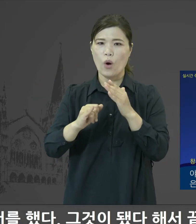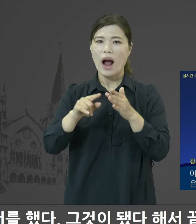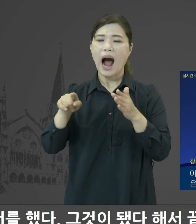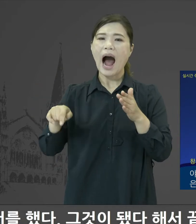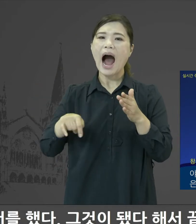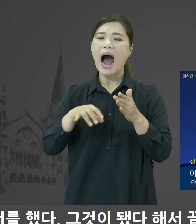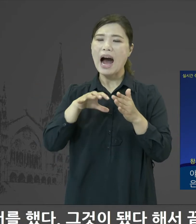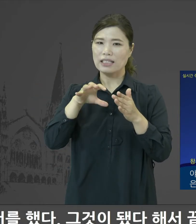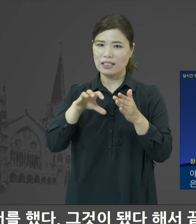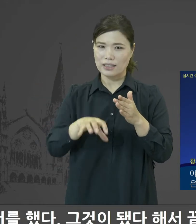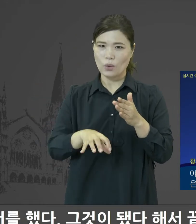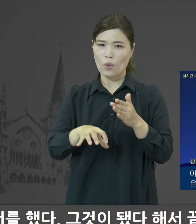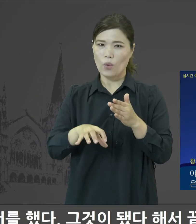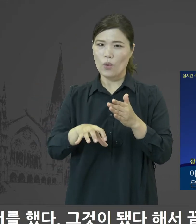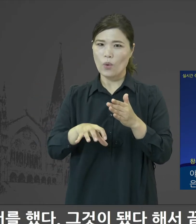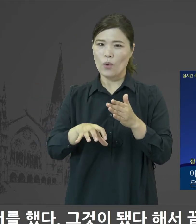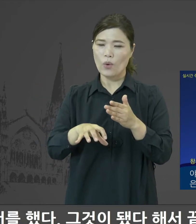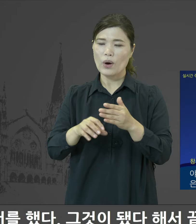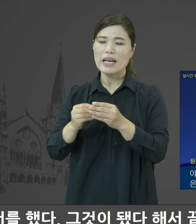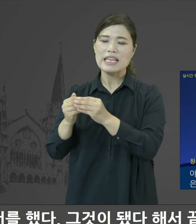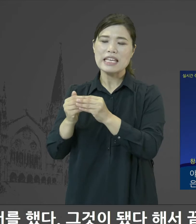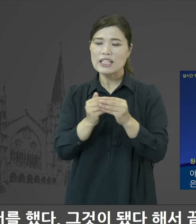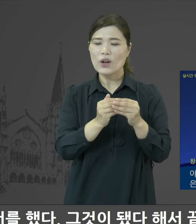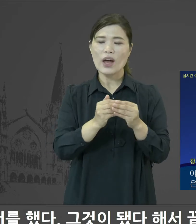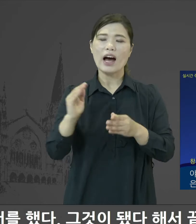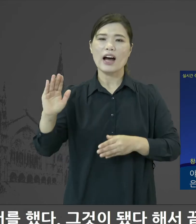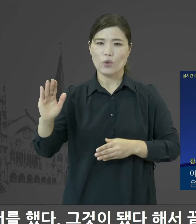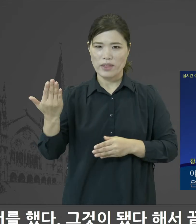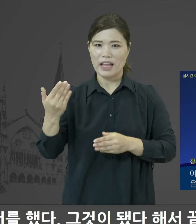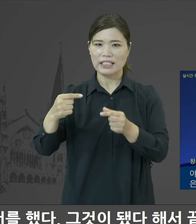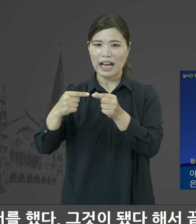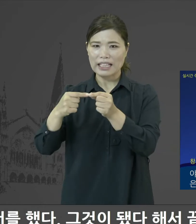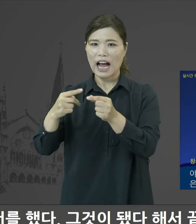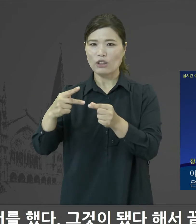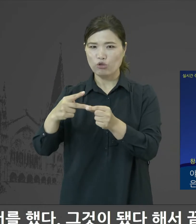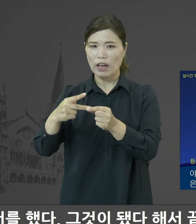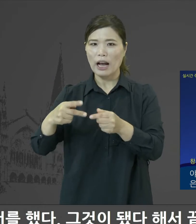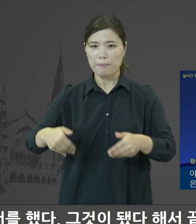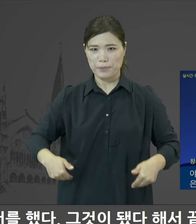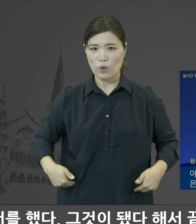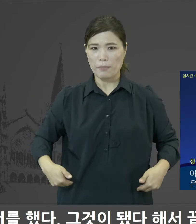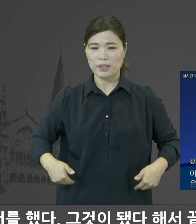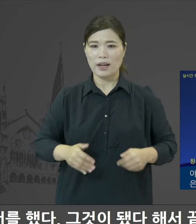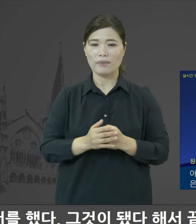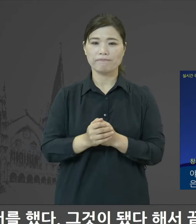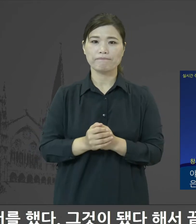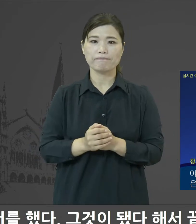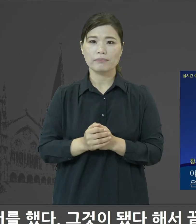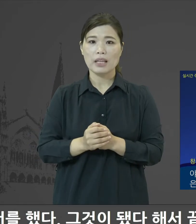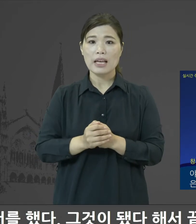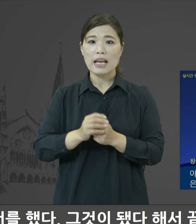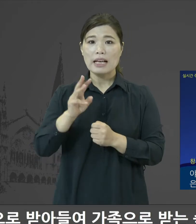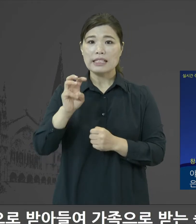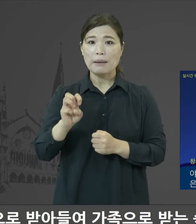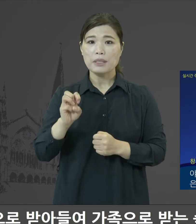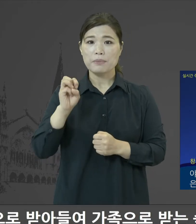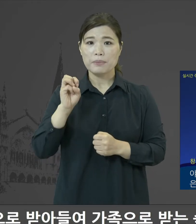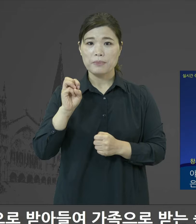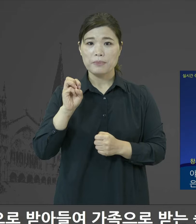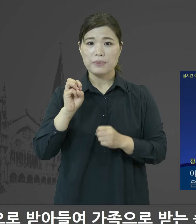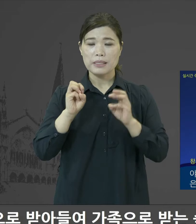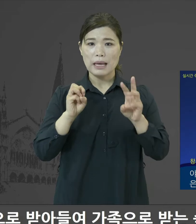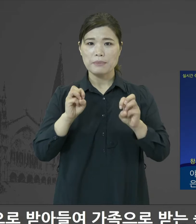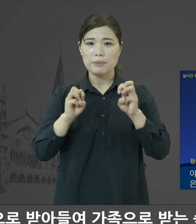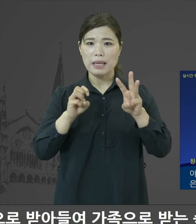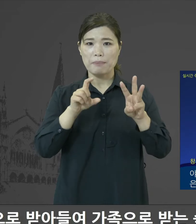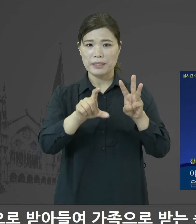받아들여져야 되는 두 번째 숙제까지 갖고 있었던 것이죠. 이 숙제가 어떻게 풀리는지 33장 10절과 11절을